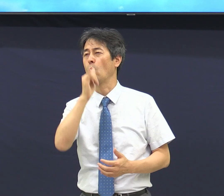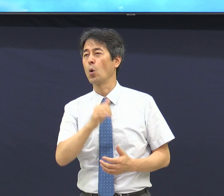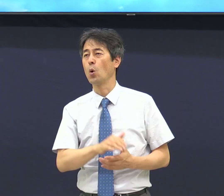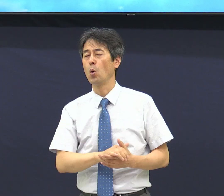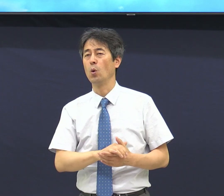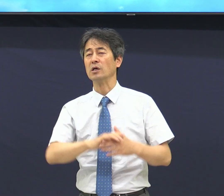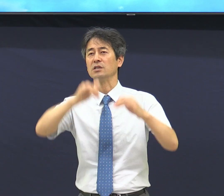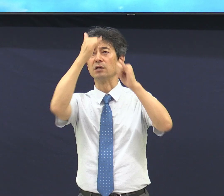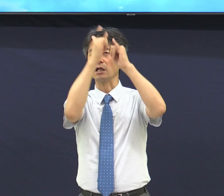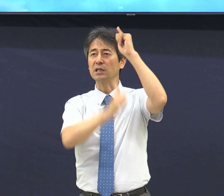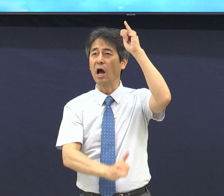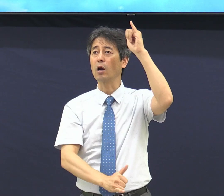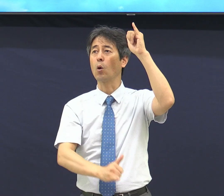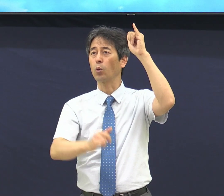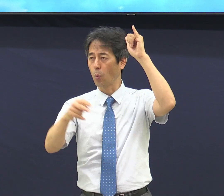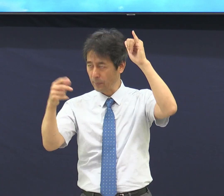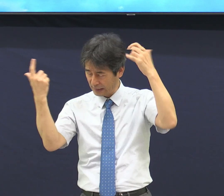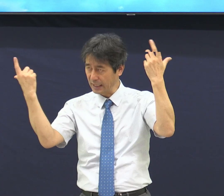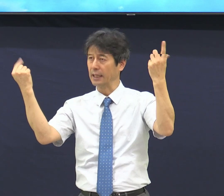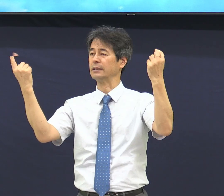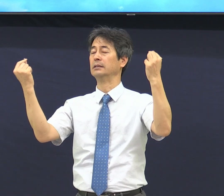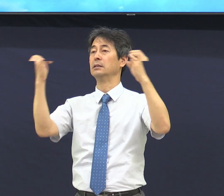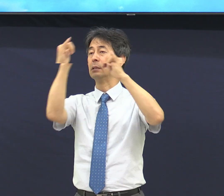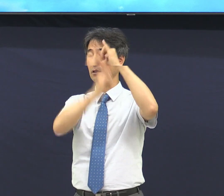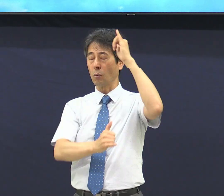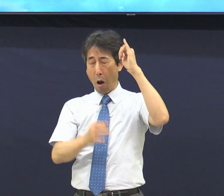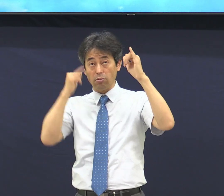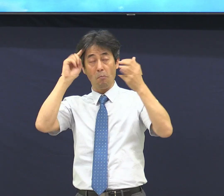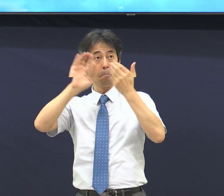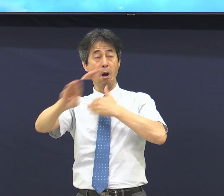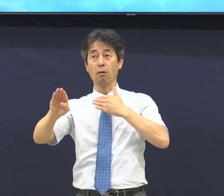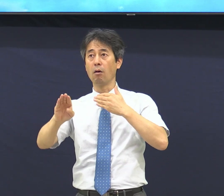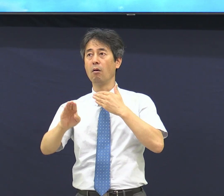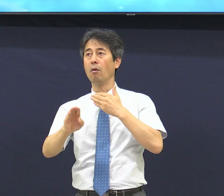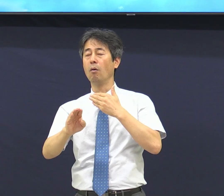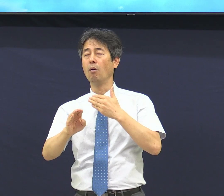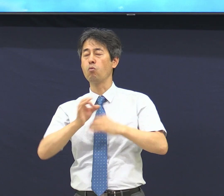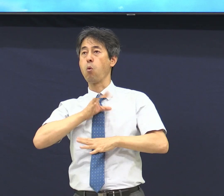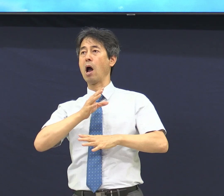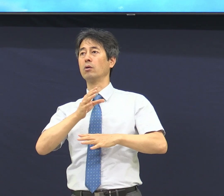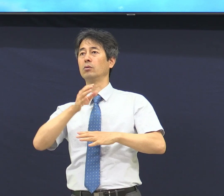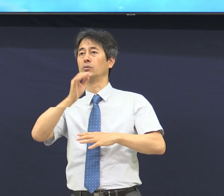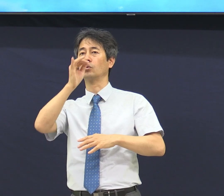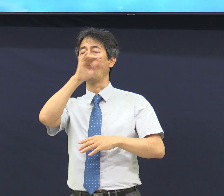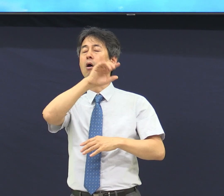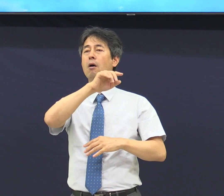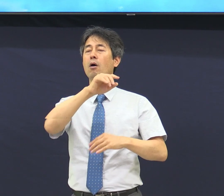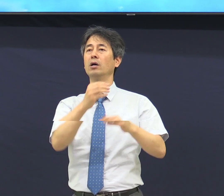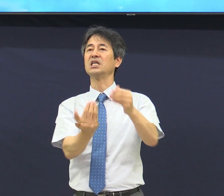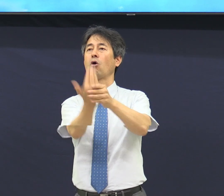일들이 있을 수 있습니다. 역사적으로도 마찬가지입니다. 우리가 상상하지 못했던 뜻밖의 놀라운